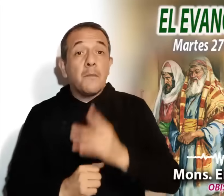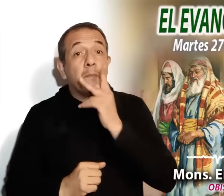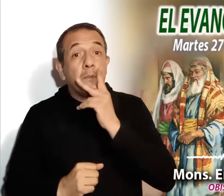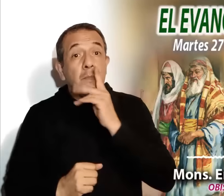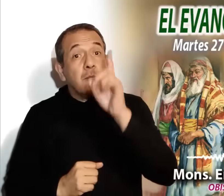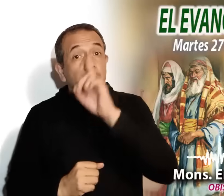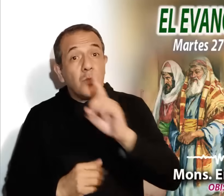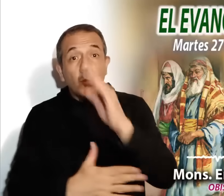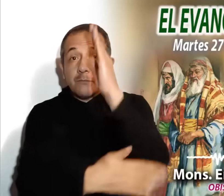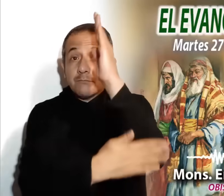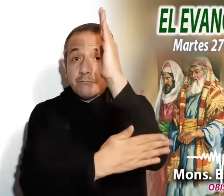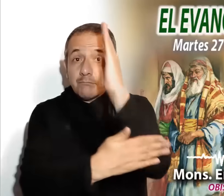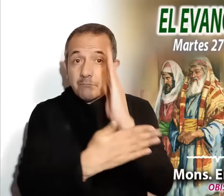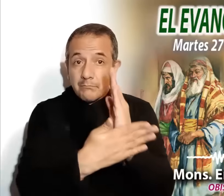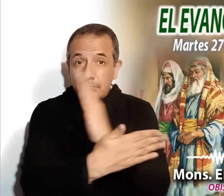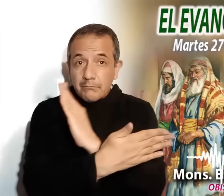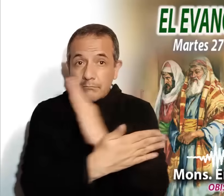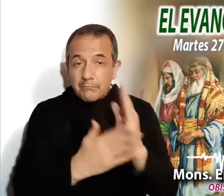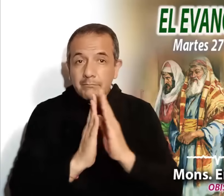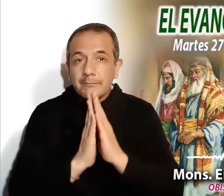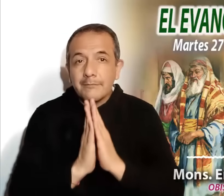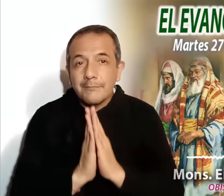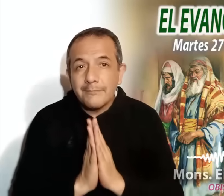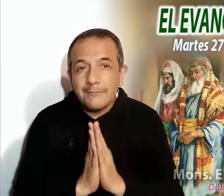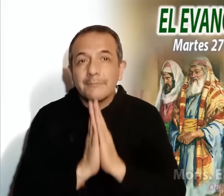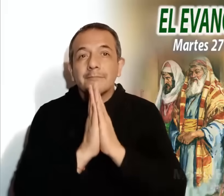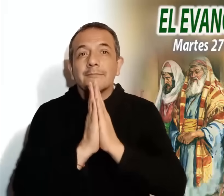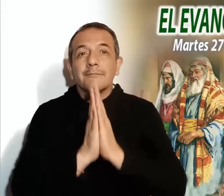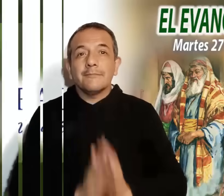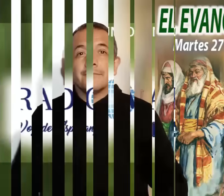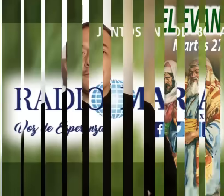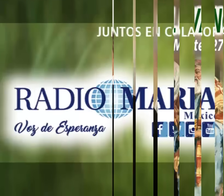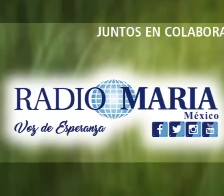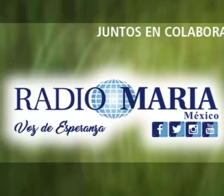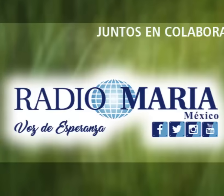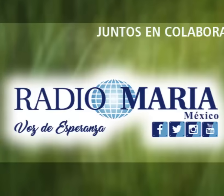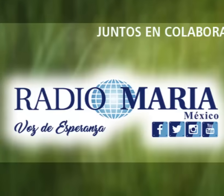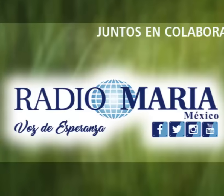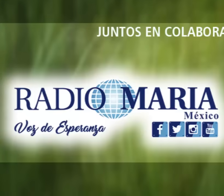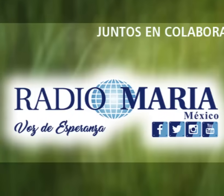El Señor te bendiga en nombre del Padre, y del Hijo, y del Espíritu Santo.